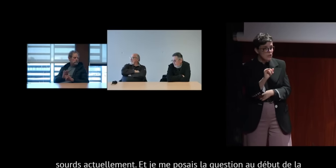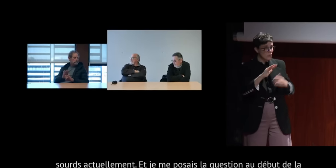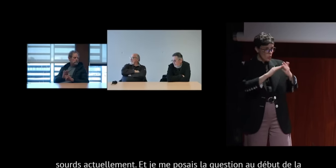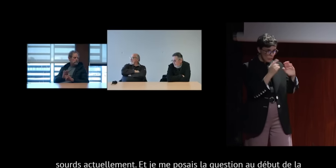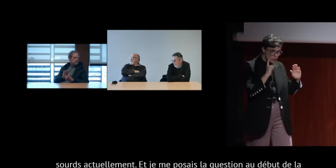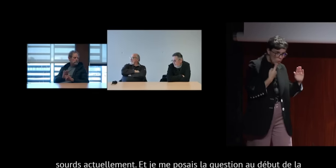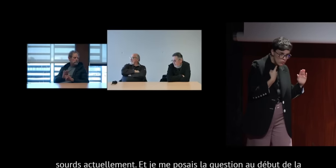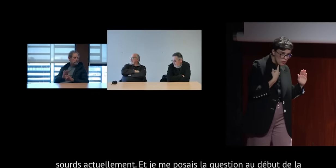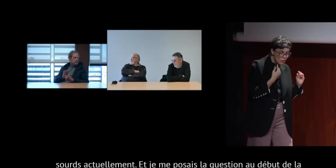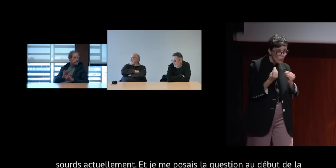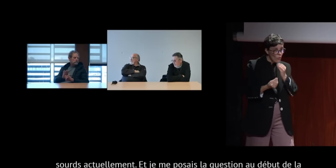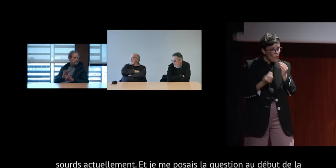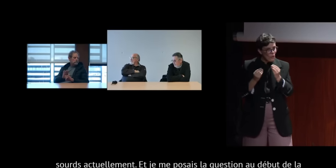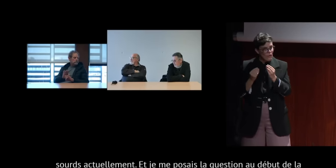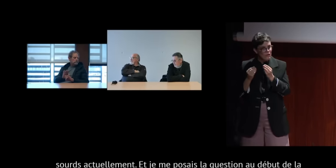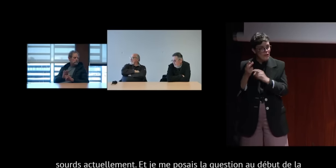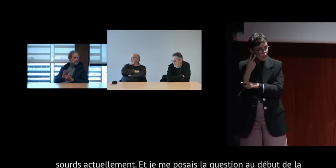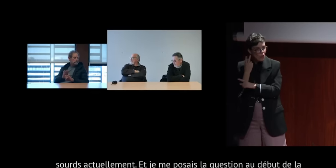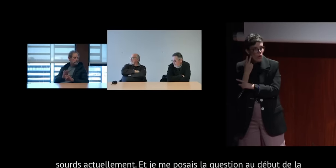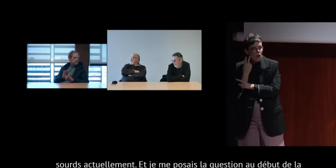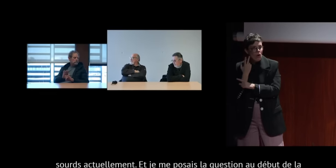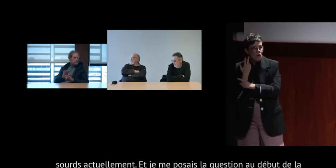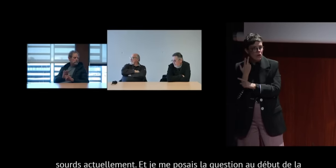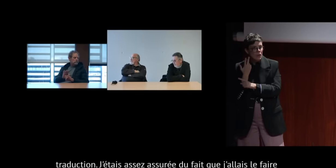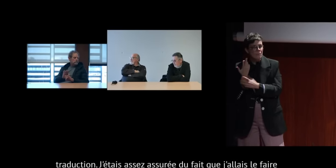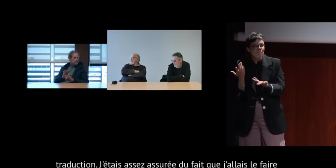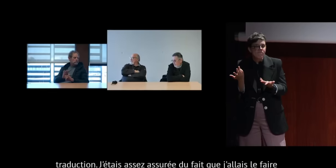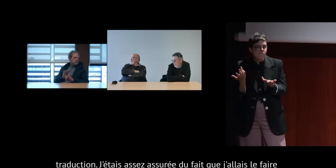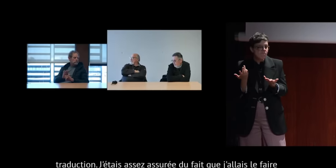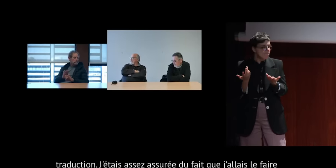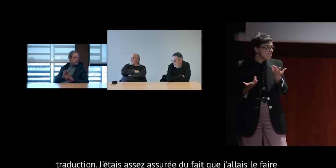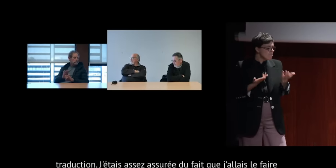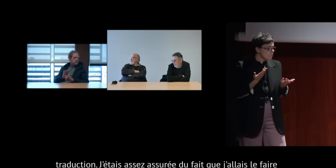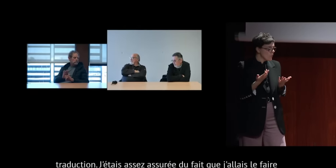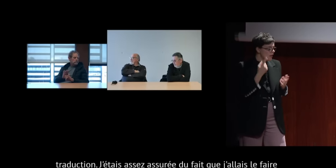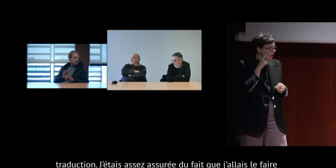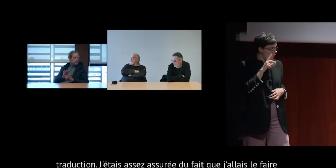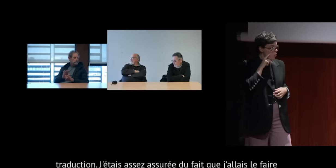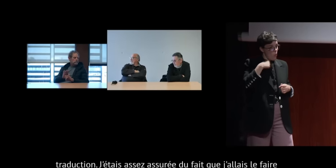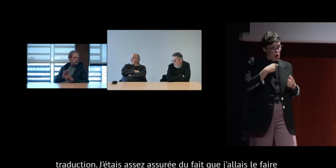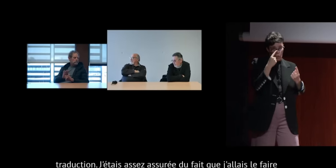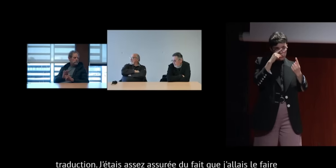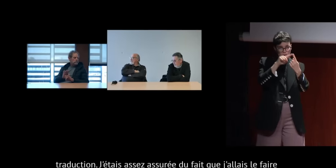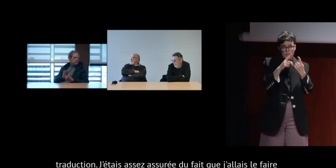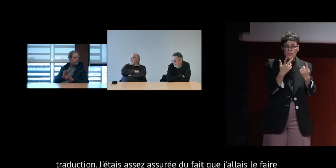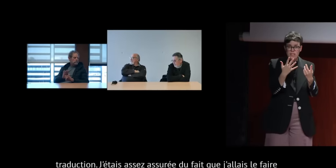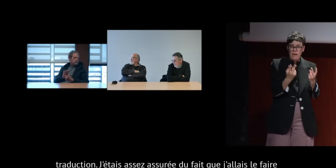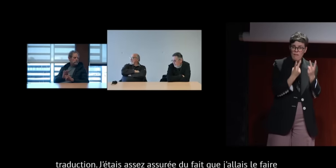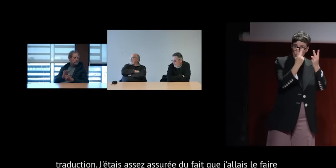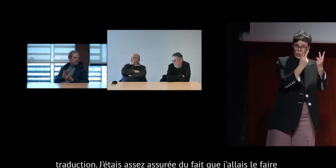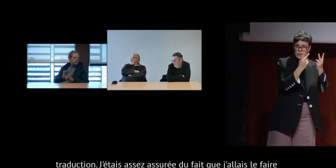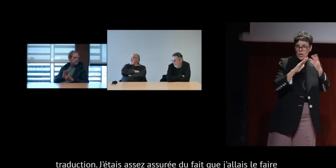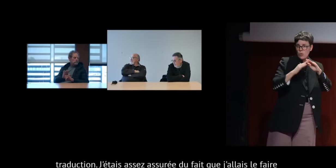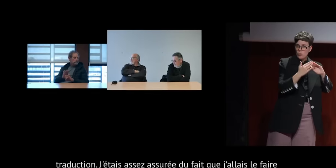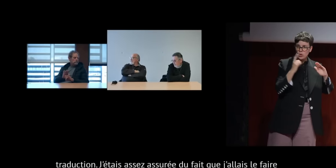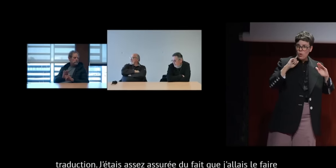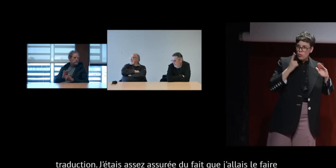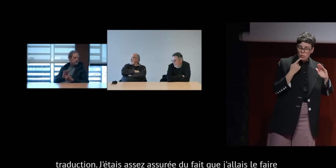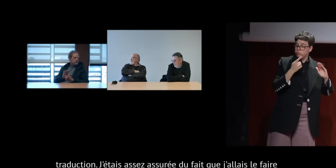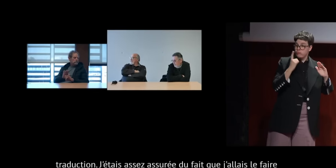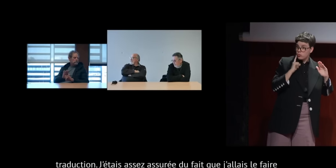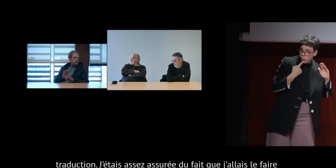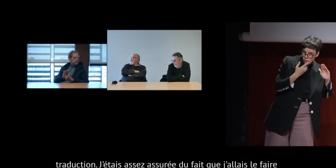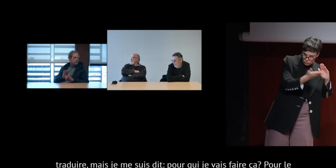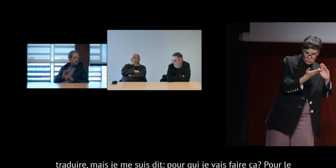traduire pour qui va valoriser qui ? La communauté sourde ou entendante. Donc, en